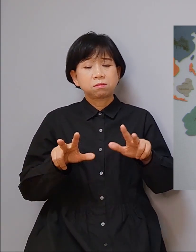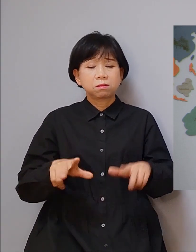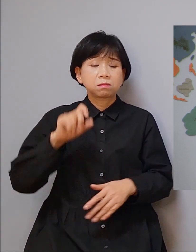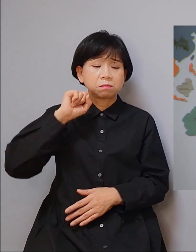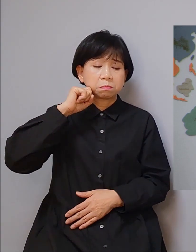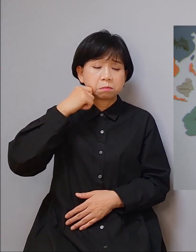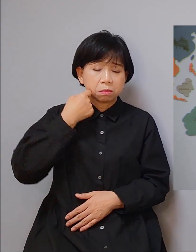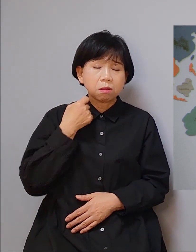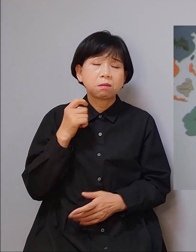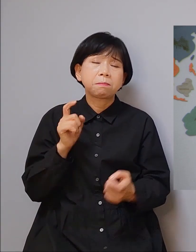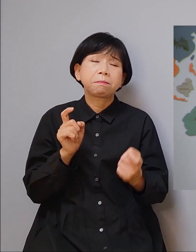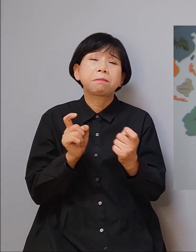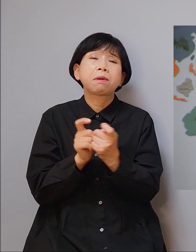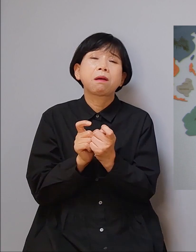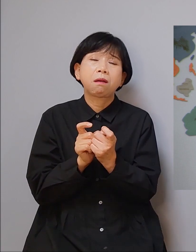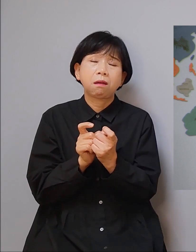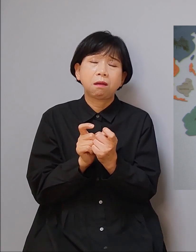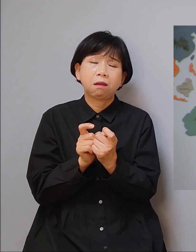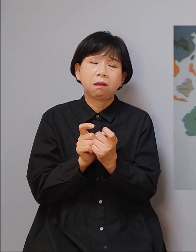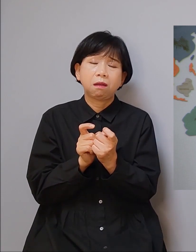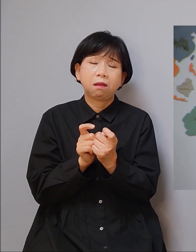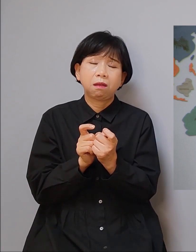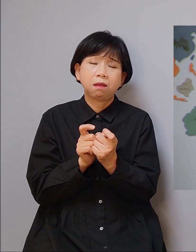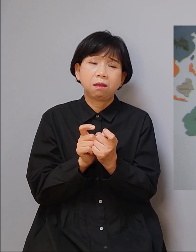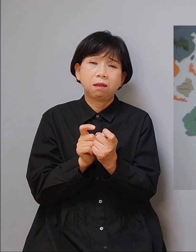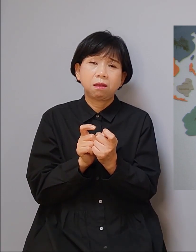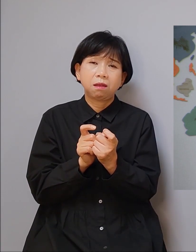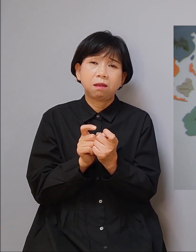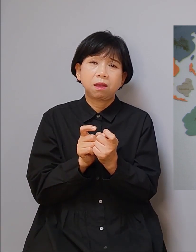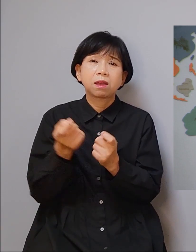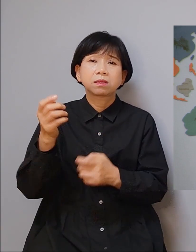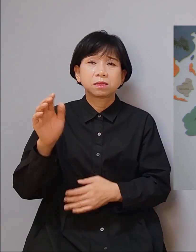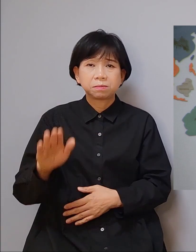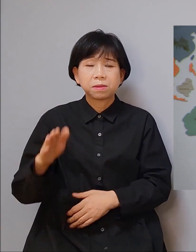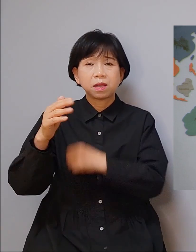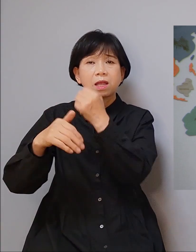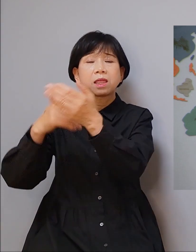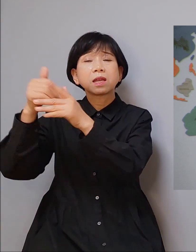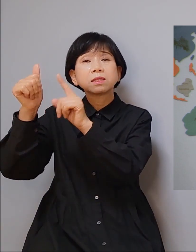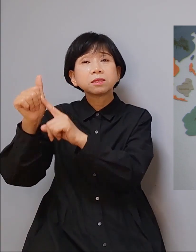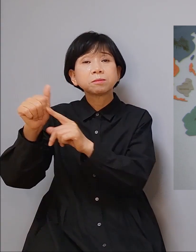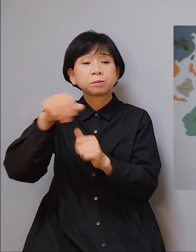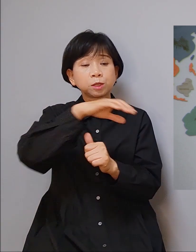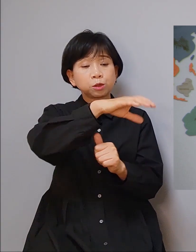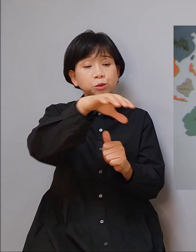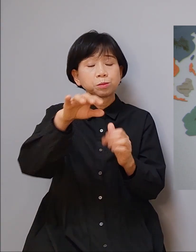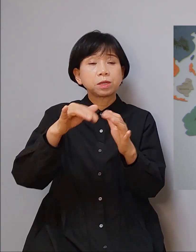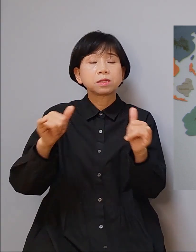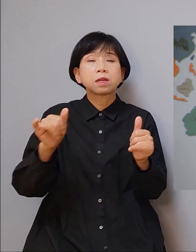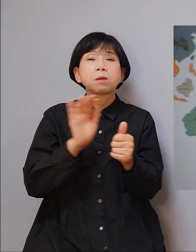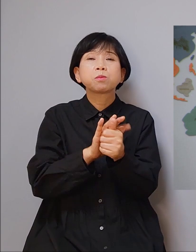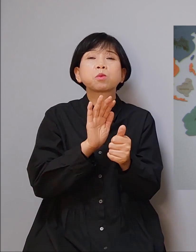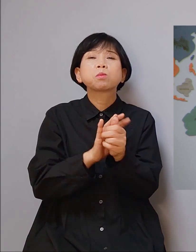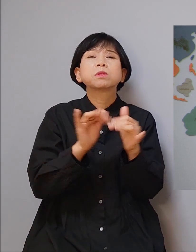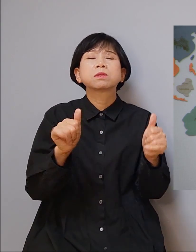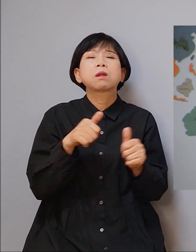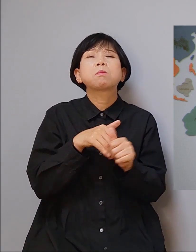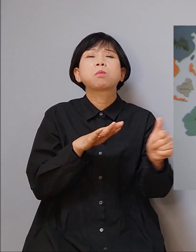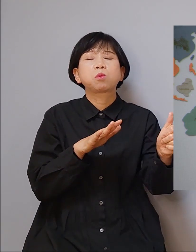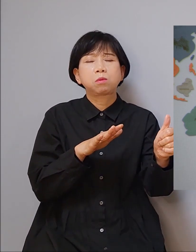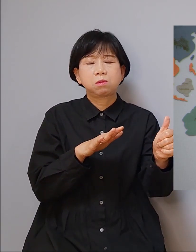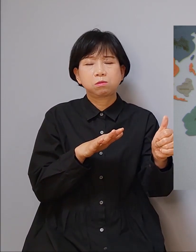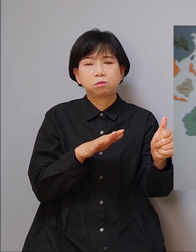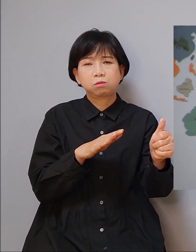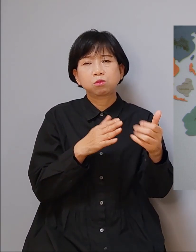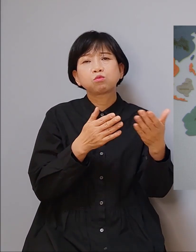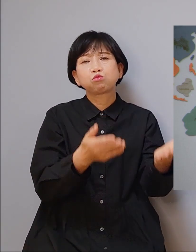어려움을 겪는 그 현실 속에서도 하나님은 주변 사람들을 붙여주시고, 하나님은 그 상황과